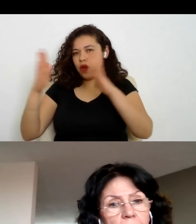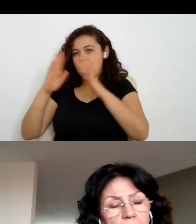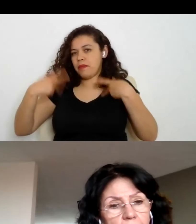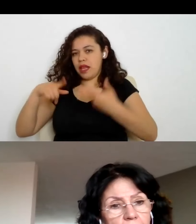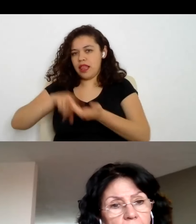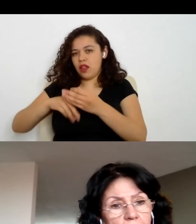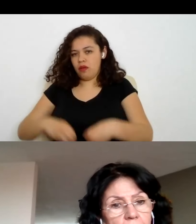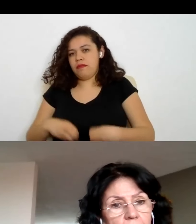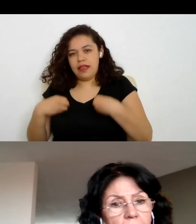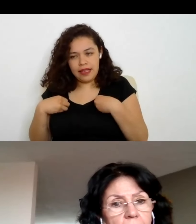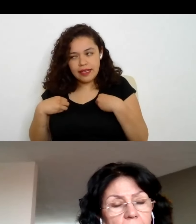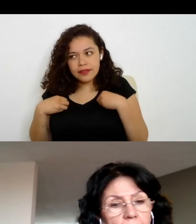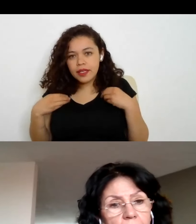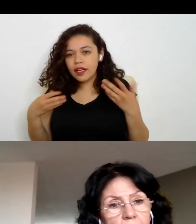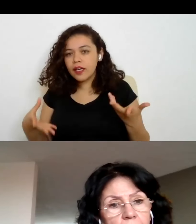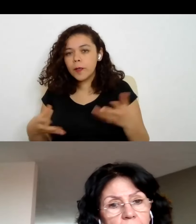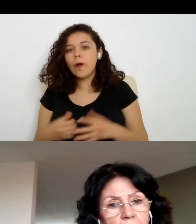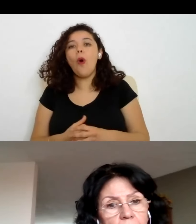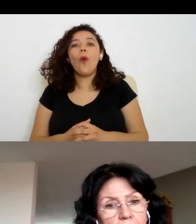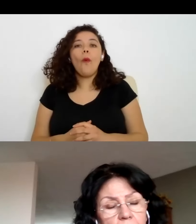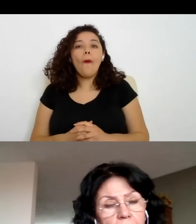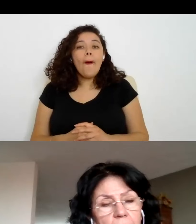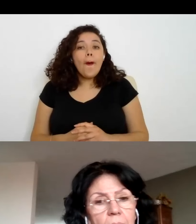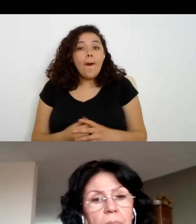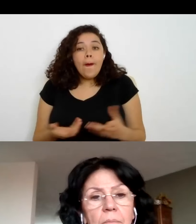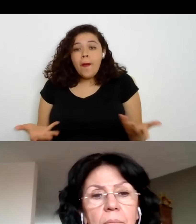de una casa